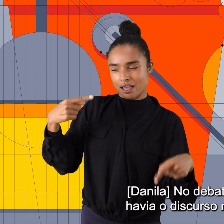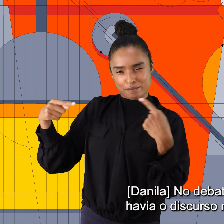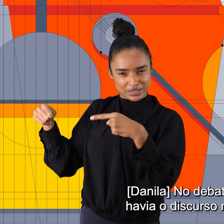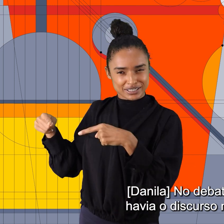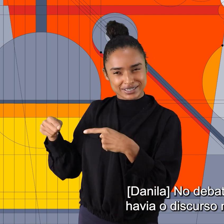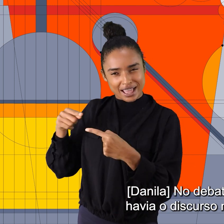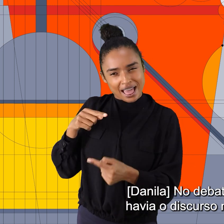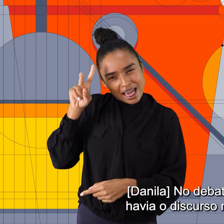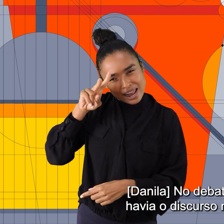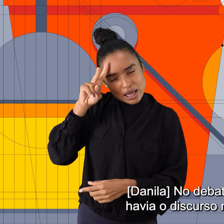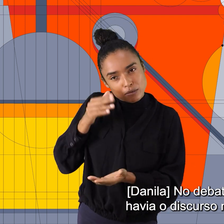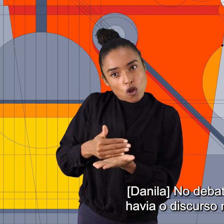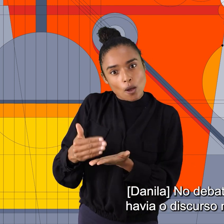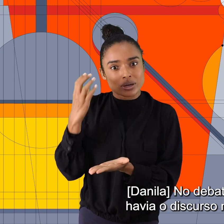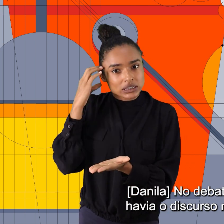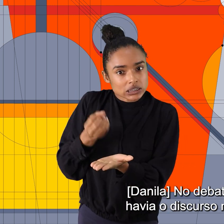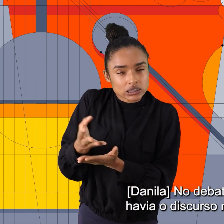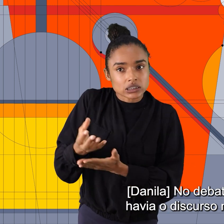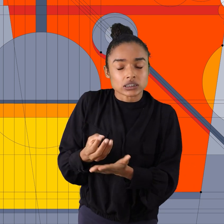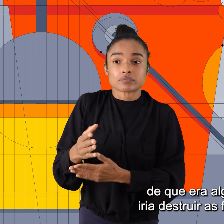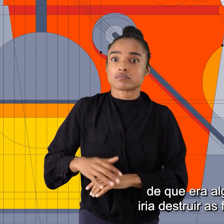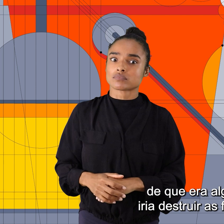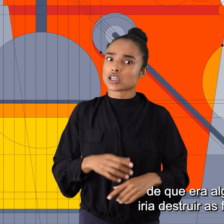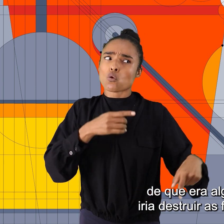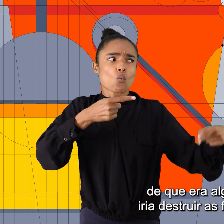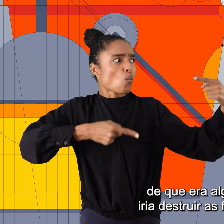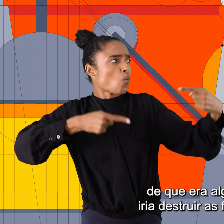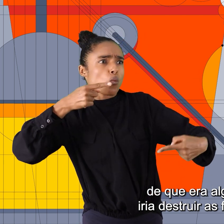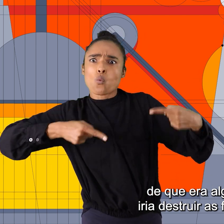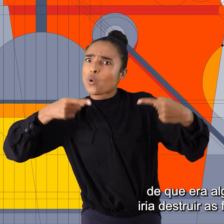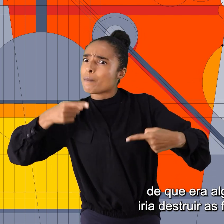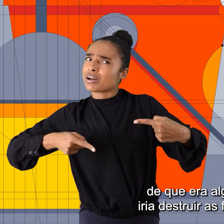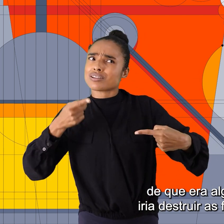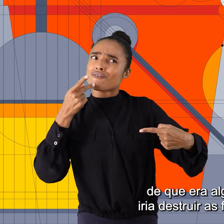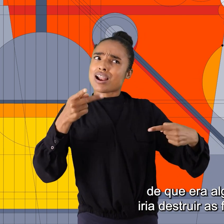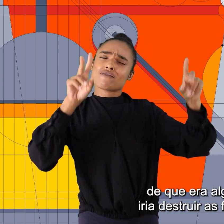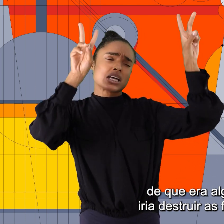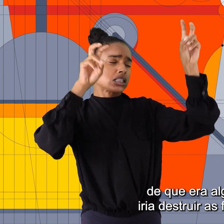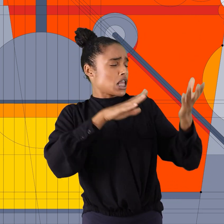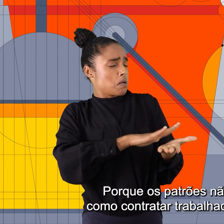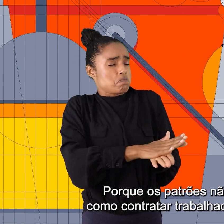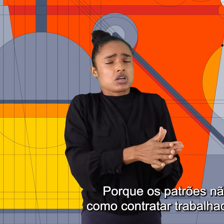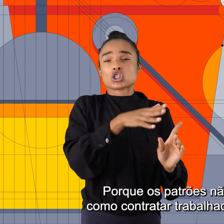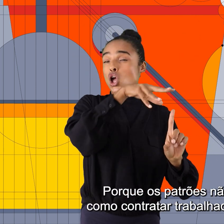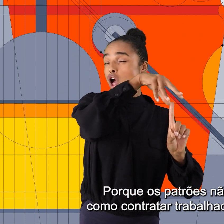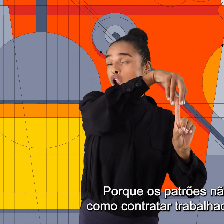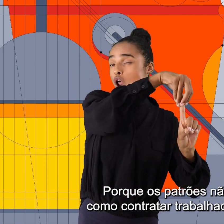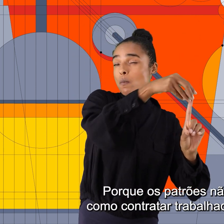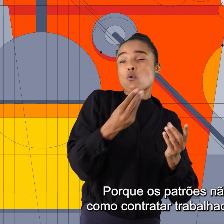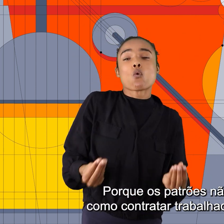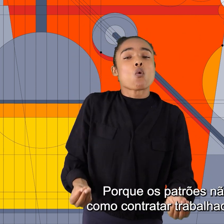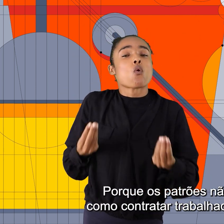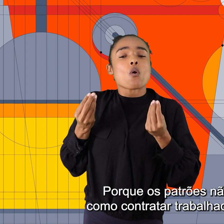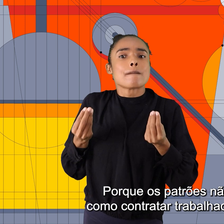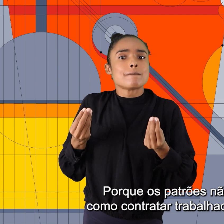debate público, havia o discurso muito forte de que era algo que iria destruir as famílias, porque os patrões não